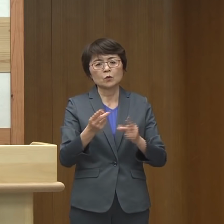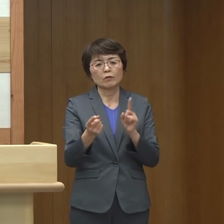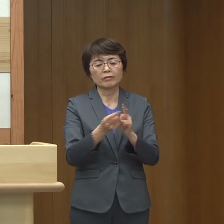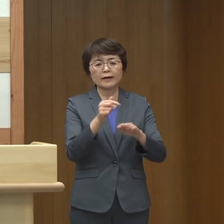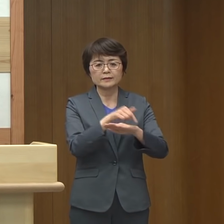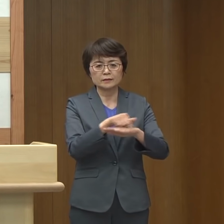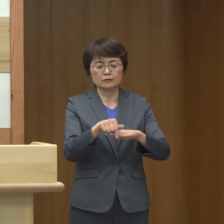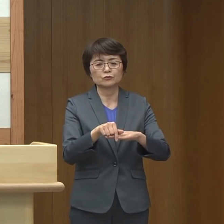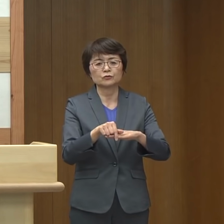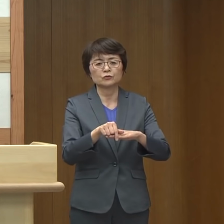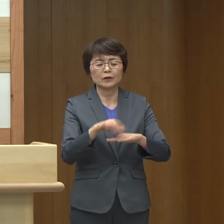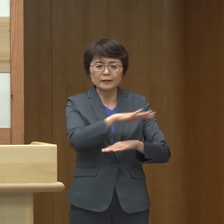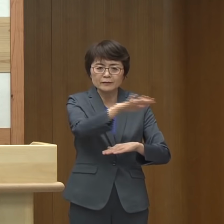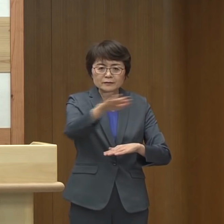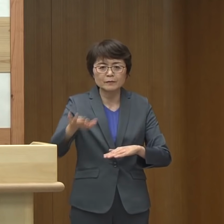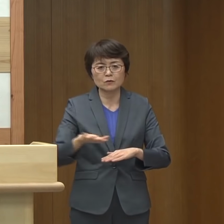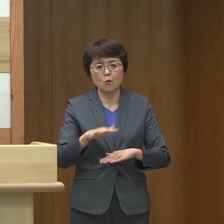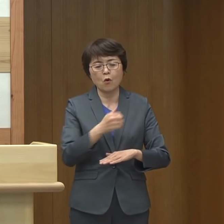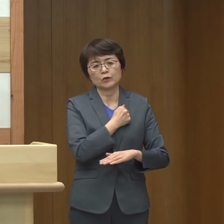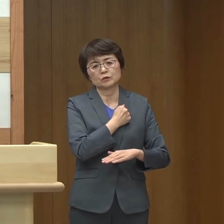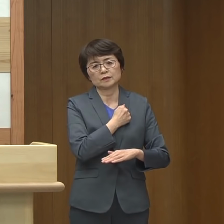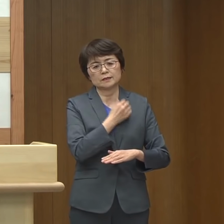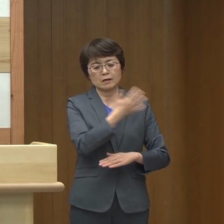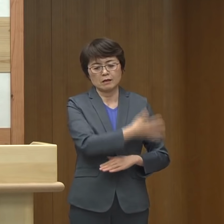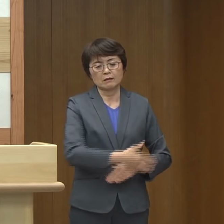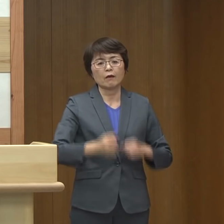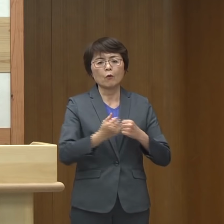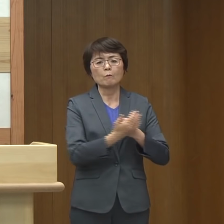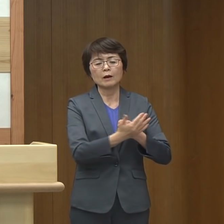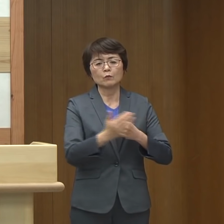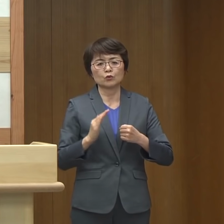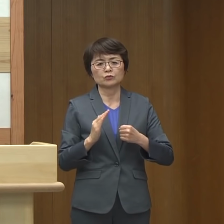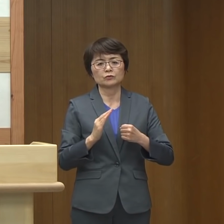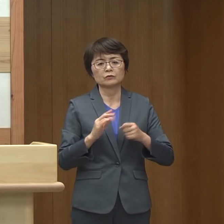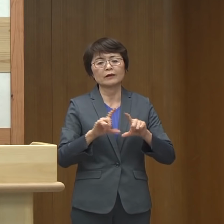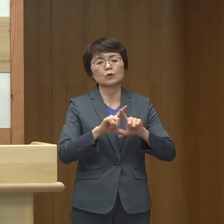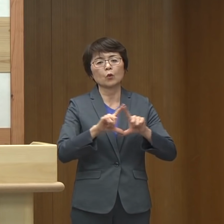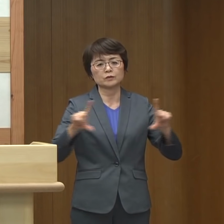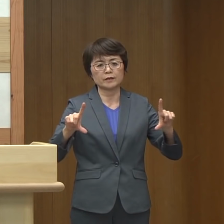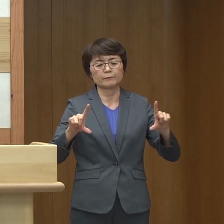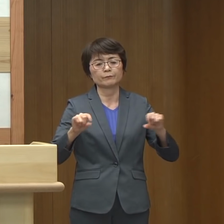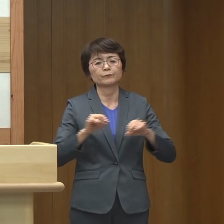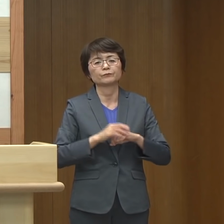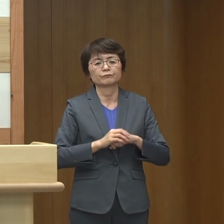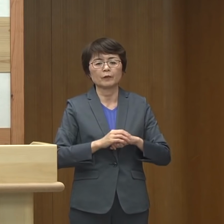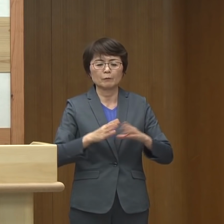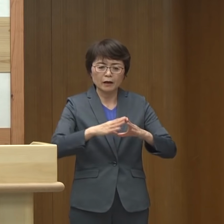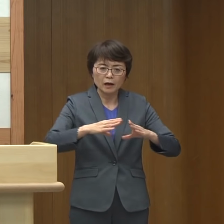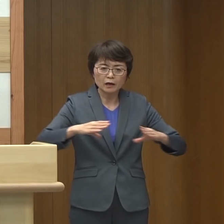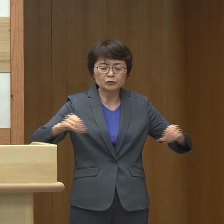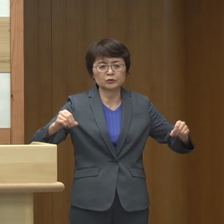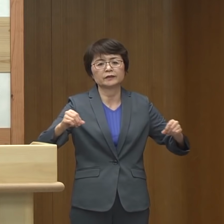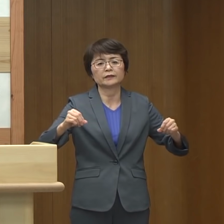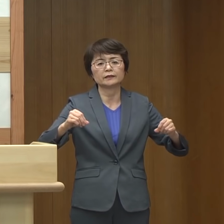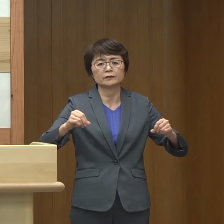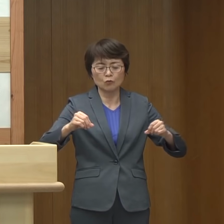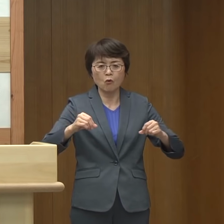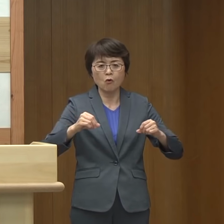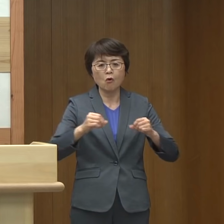健康を守る取り組みであることはもちろんでありますけれども、我が国における対策の試金石とも